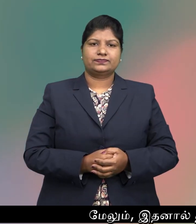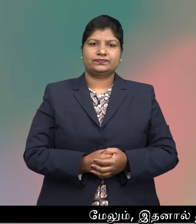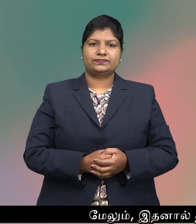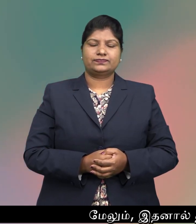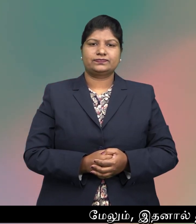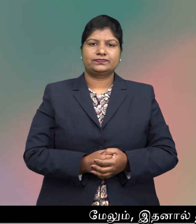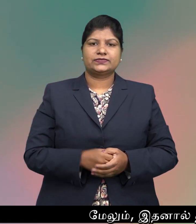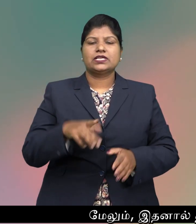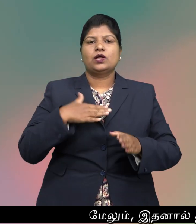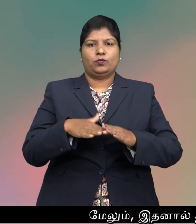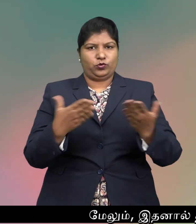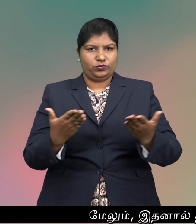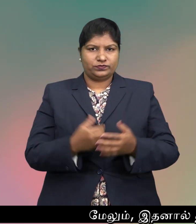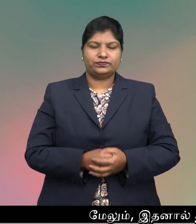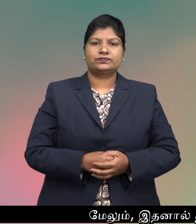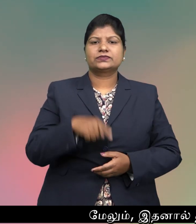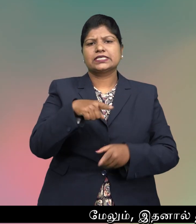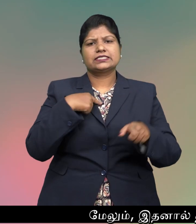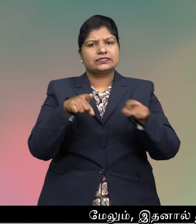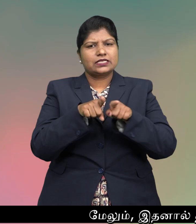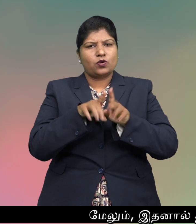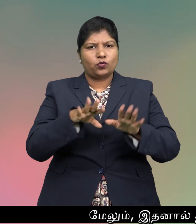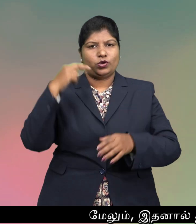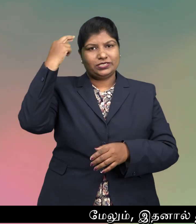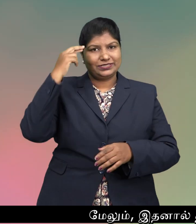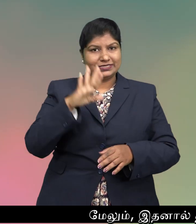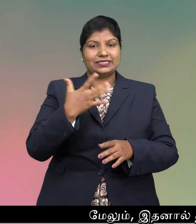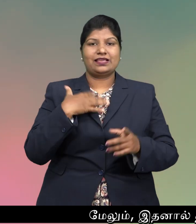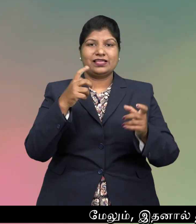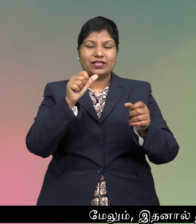மேலும் இதனால் திடீர் வெள்ளமும் ஏற்படுகிறது.